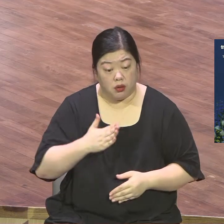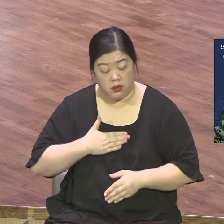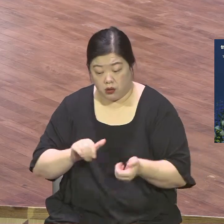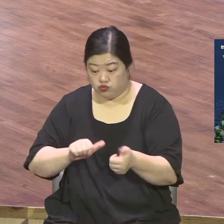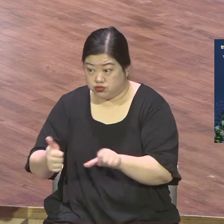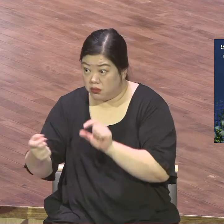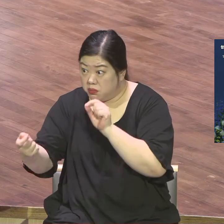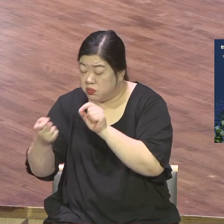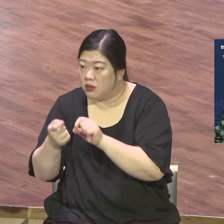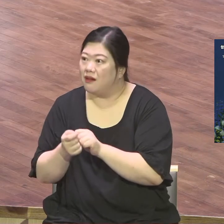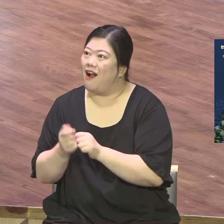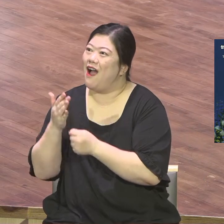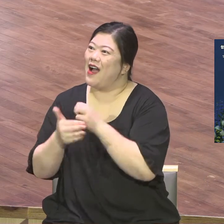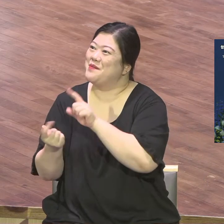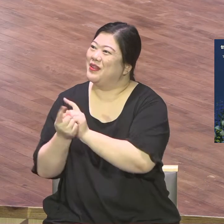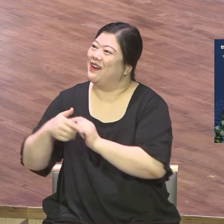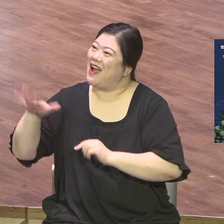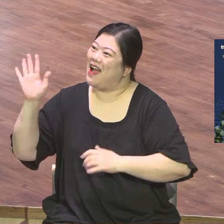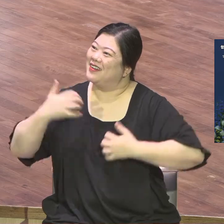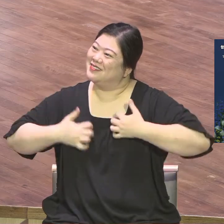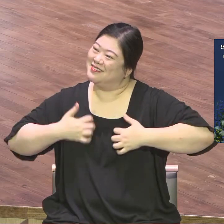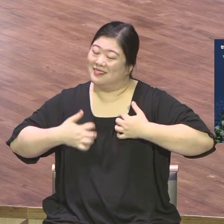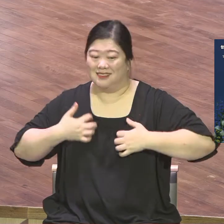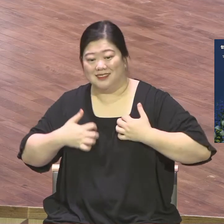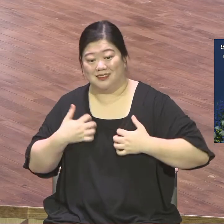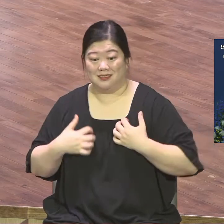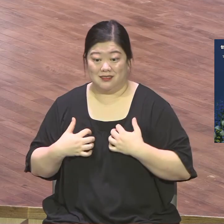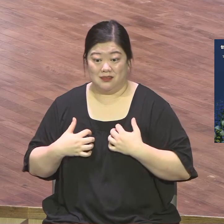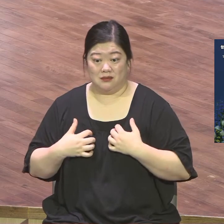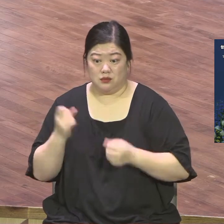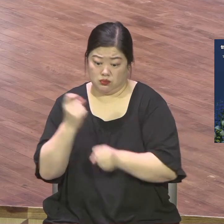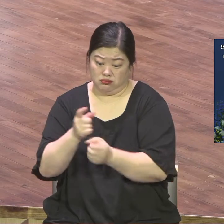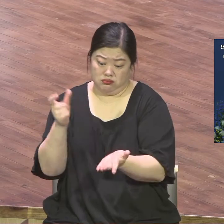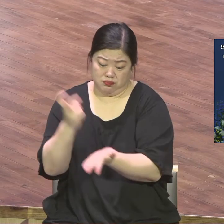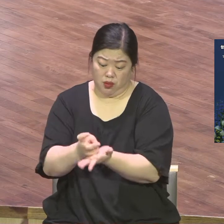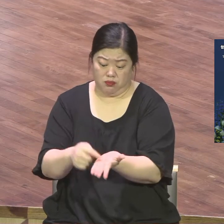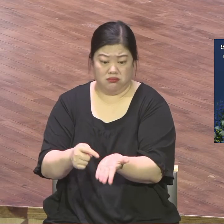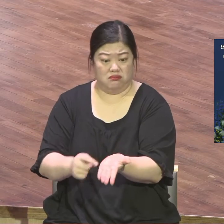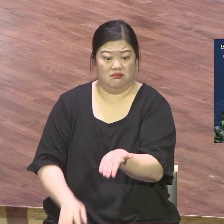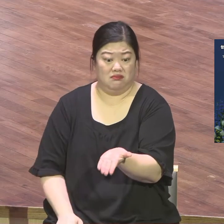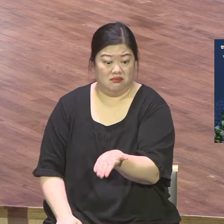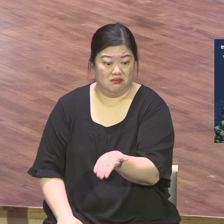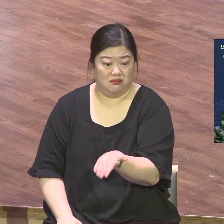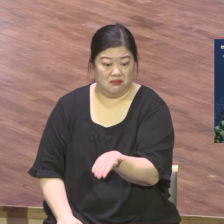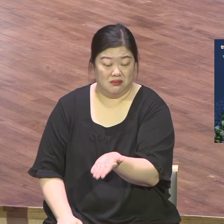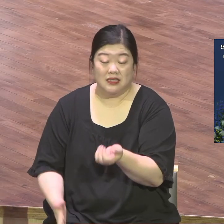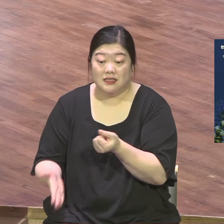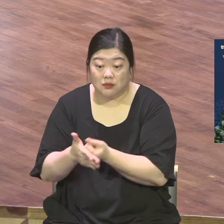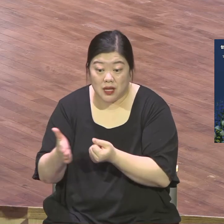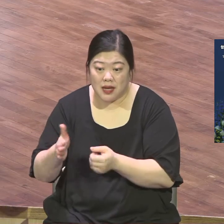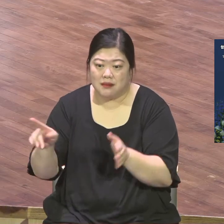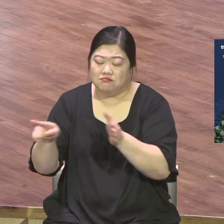아무 상관없어. 죽음이 와도 상관없다. 그래서 우리 믿음의 선진들은 다 순교한 거예요.